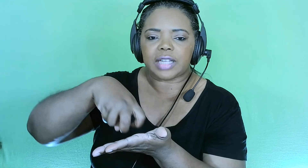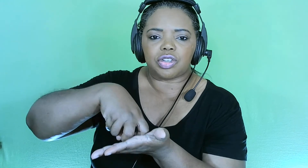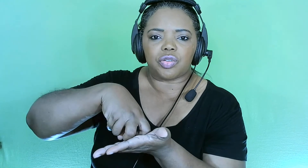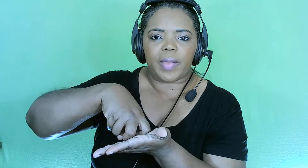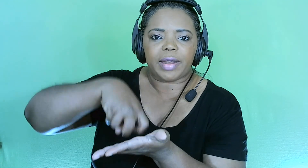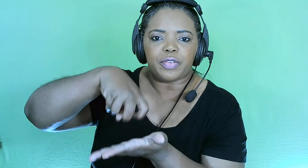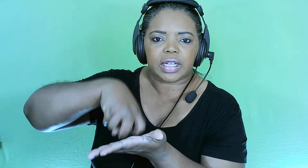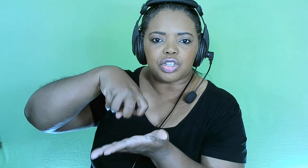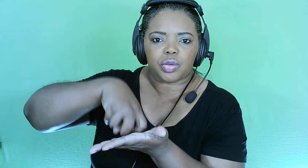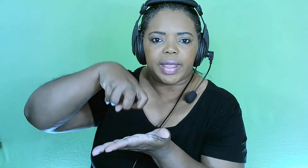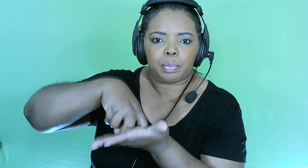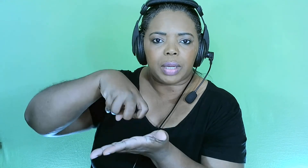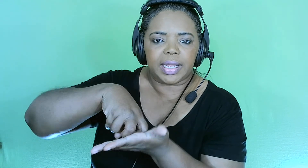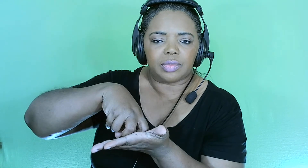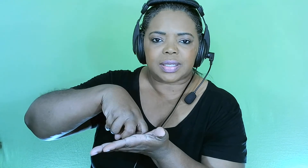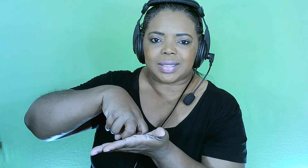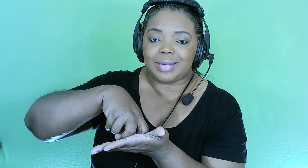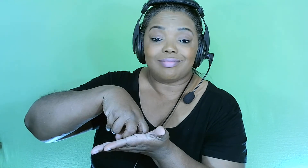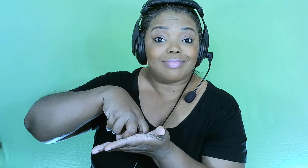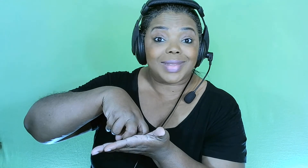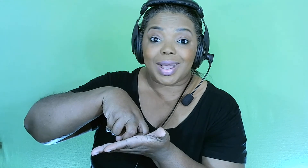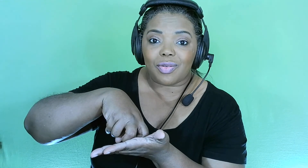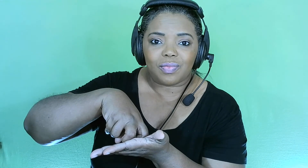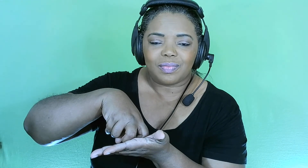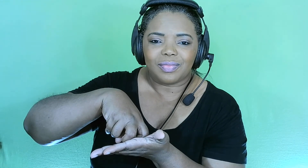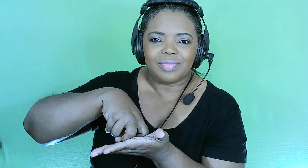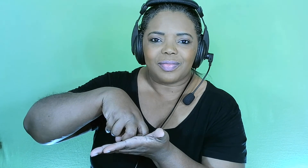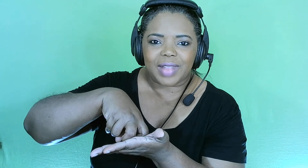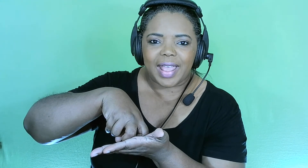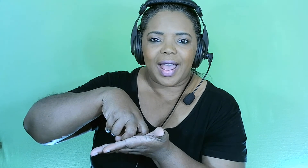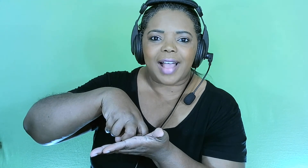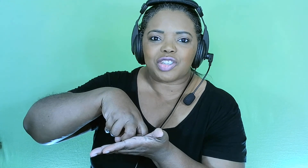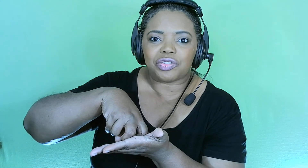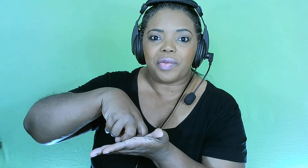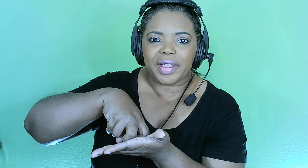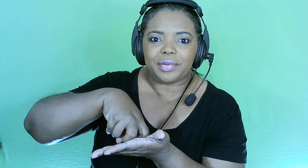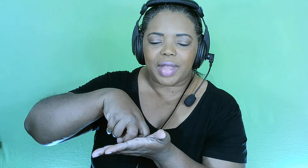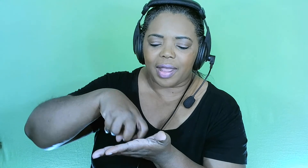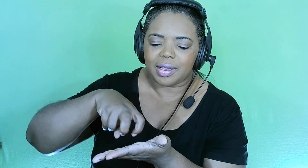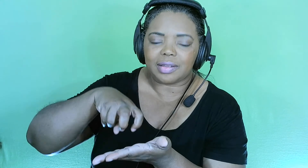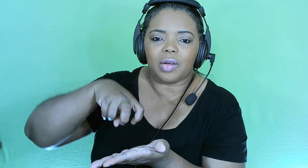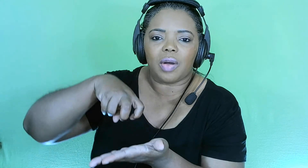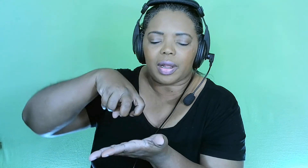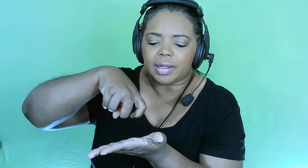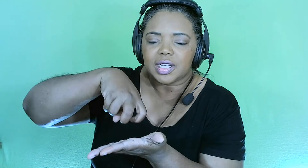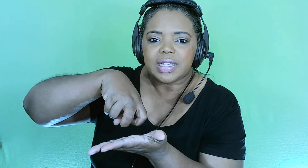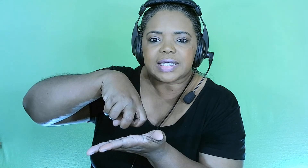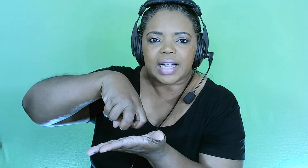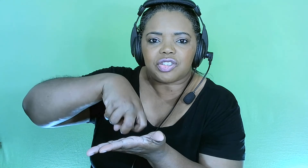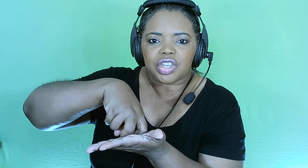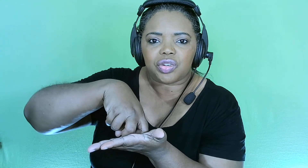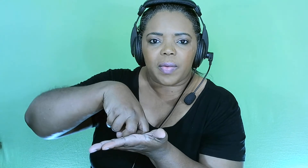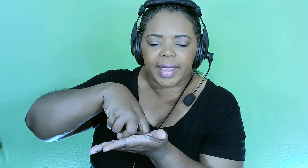de joelho, fica de joelho pulando assim? Não, né? Haja joelho, né? Então, olha, está de